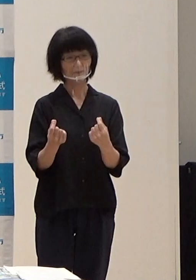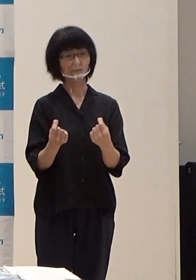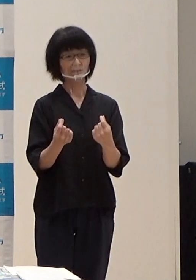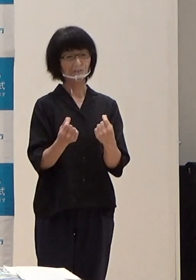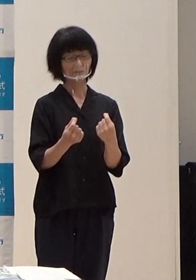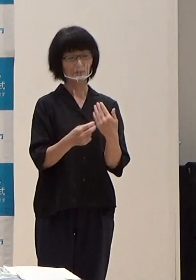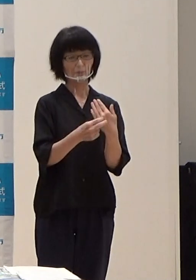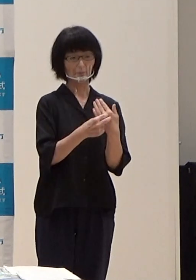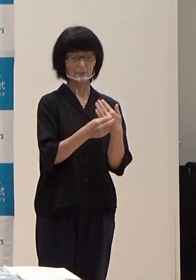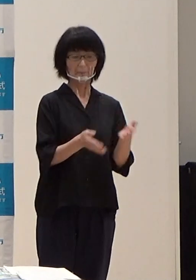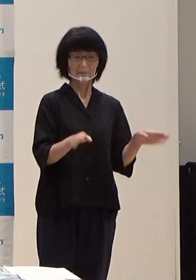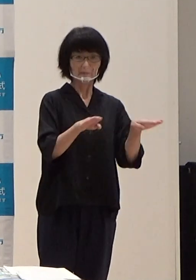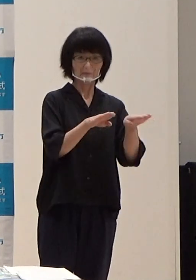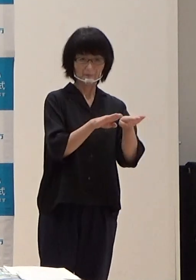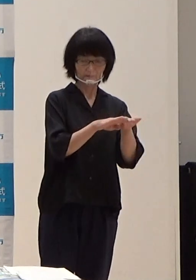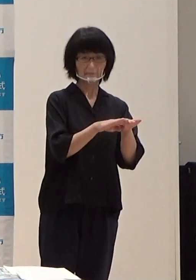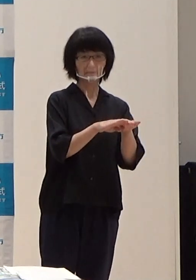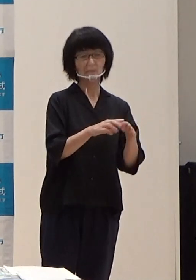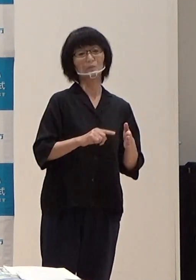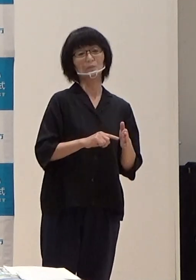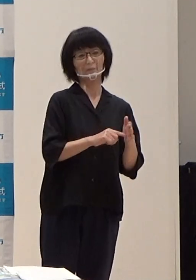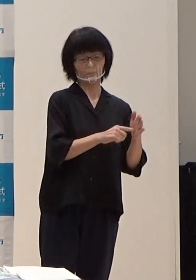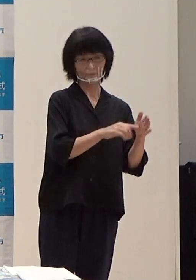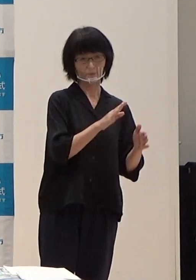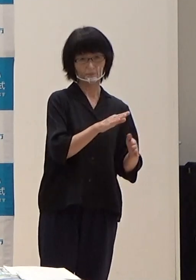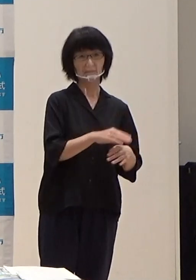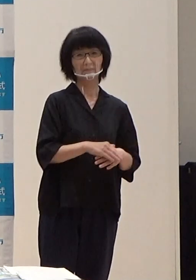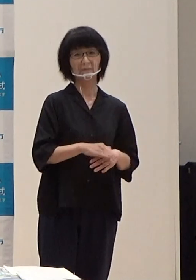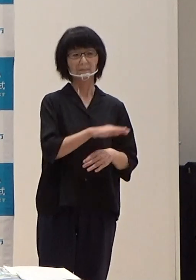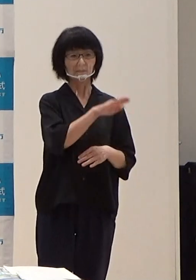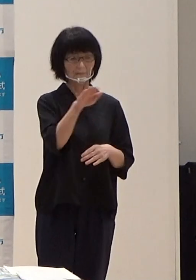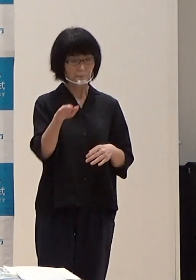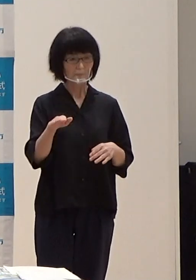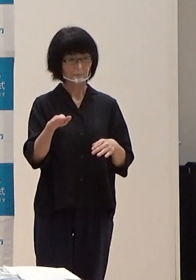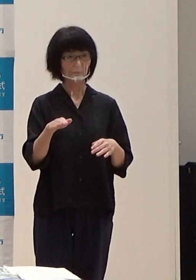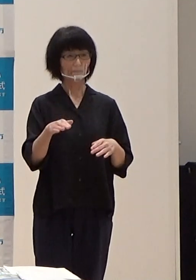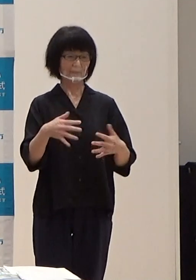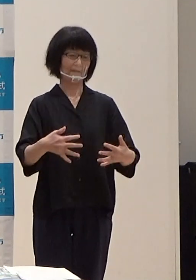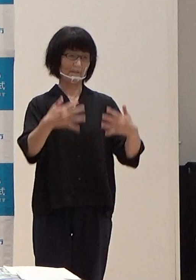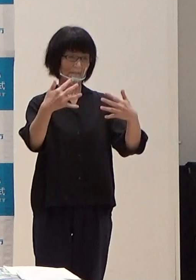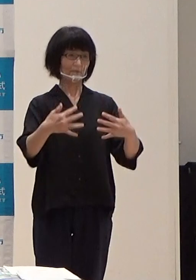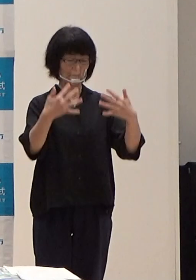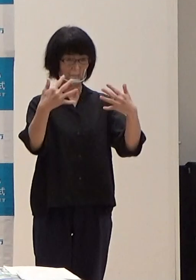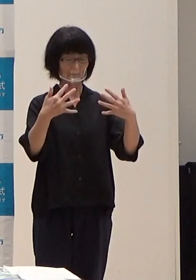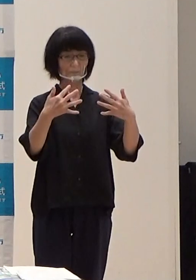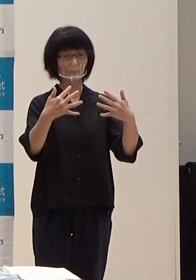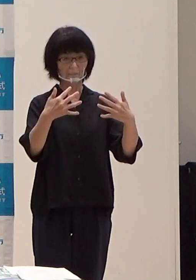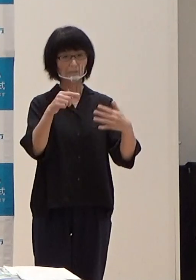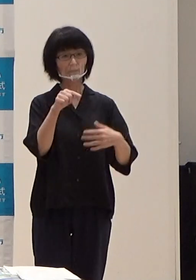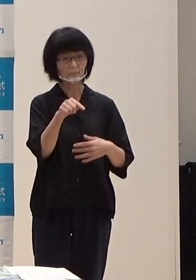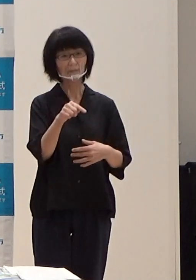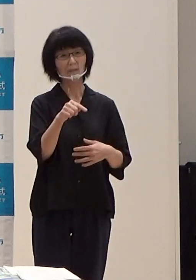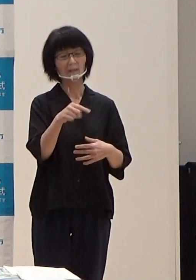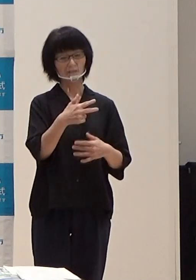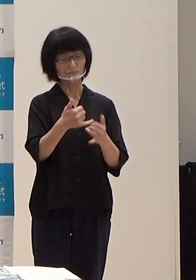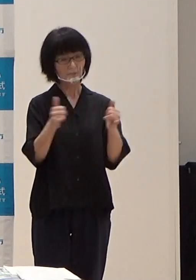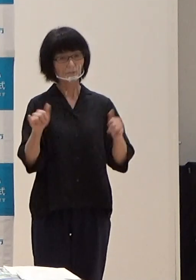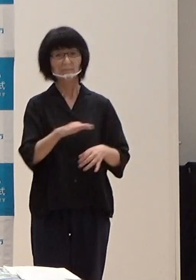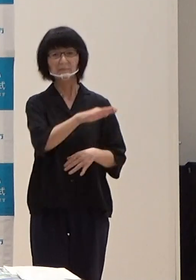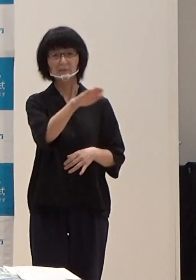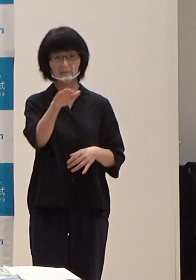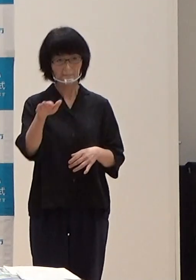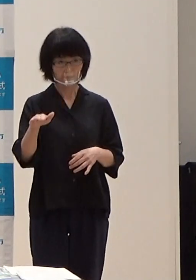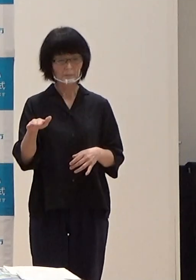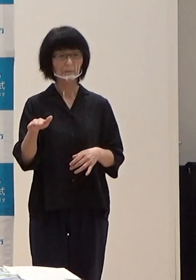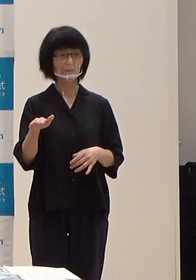められているか、皆様方の映像情報あるいは個人による情報を非常に市民の皆さんにです